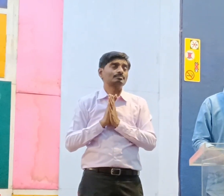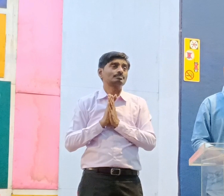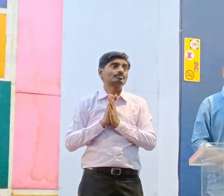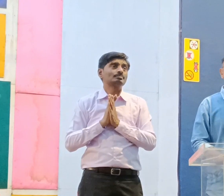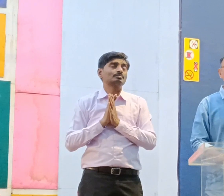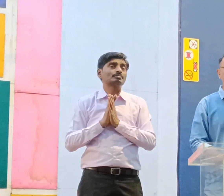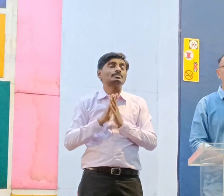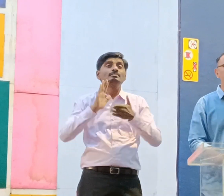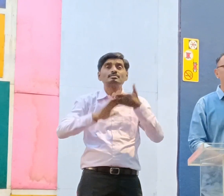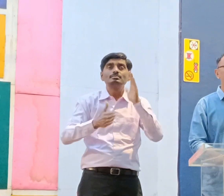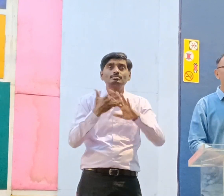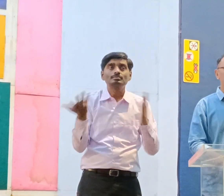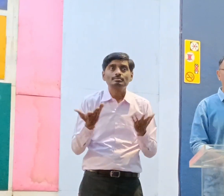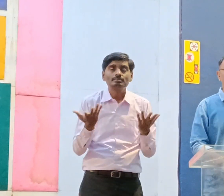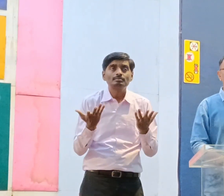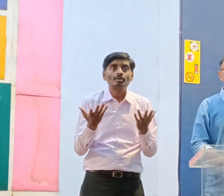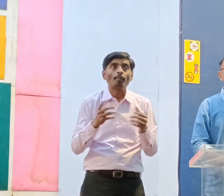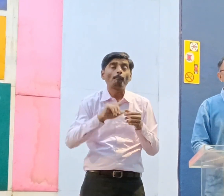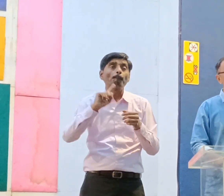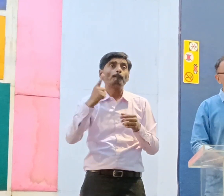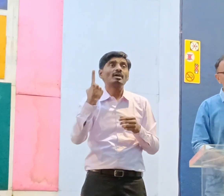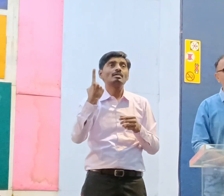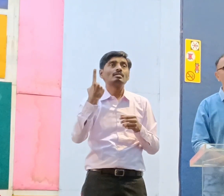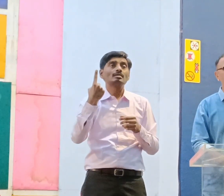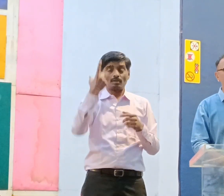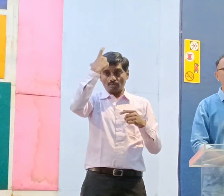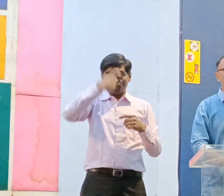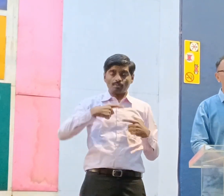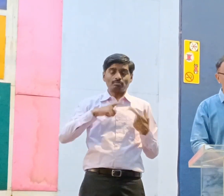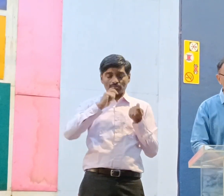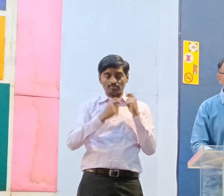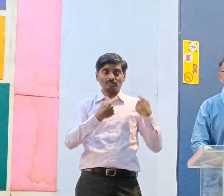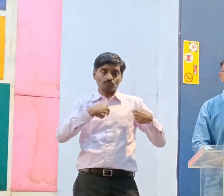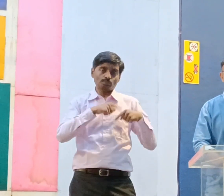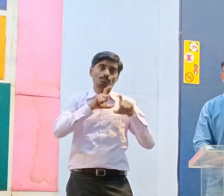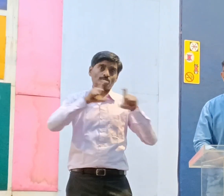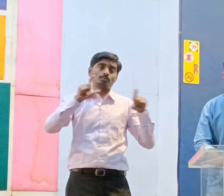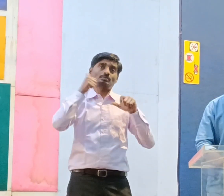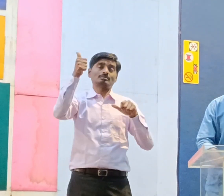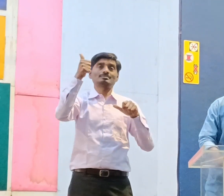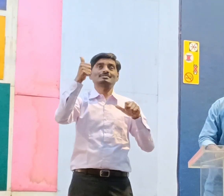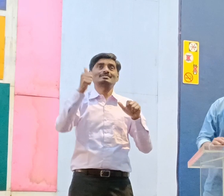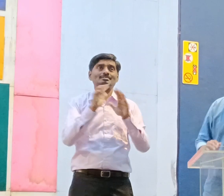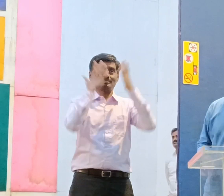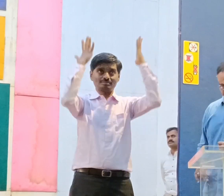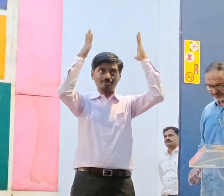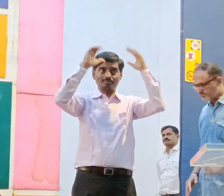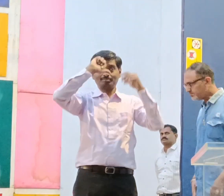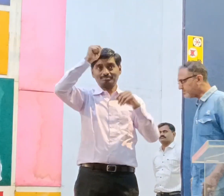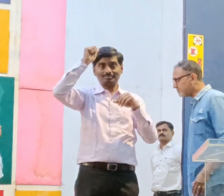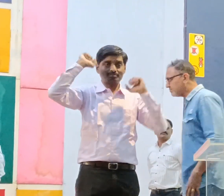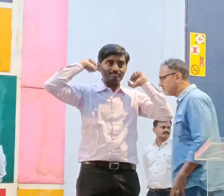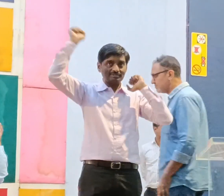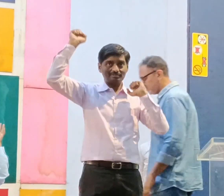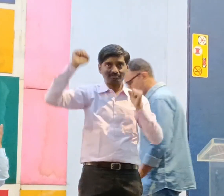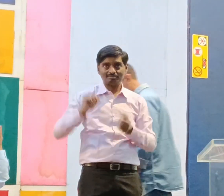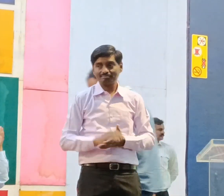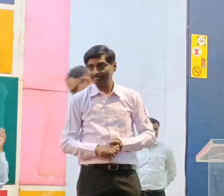જઈએ, શરત છે એકલી કે સૌ પ્રથમ માણસ બની જઈએ, થેન્ક યુ, જય હિન્દ જય ભારત.